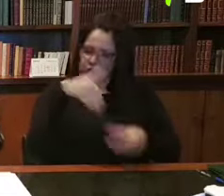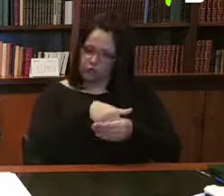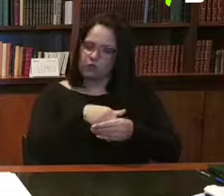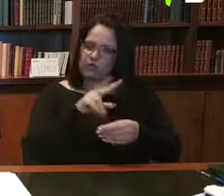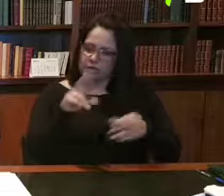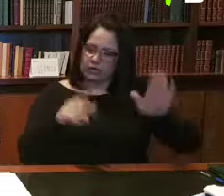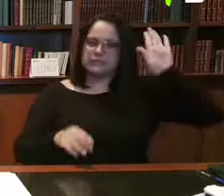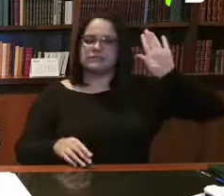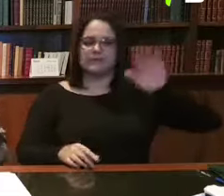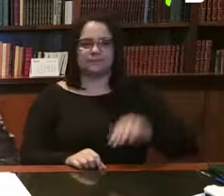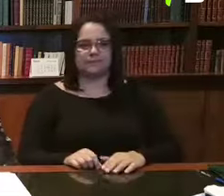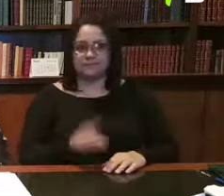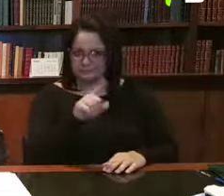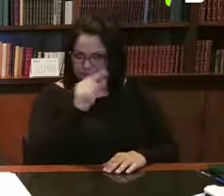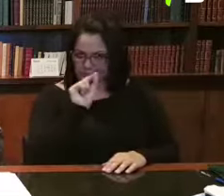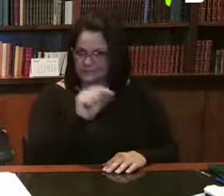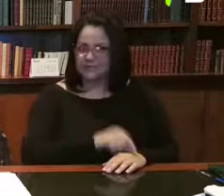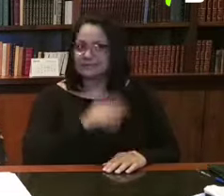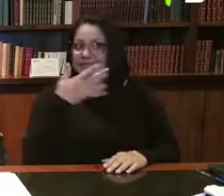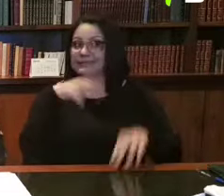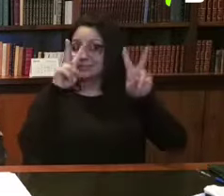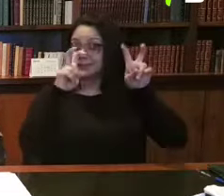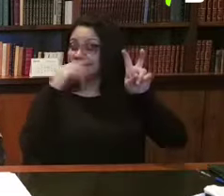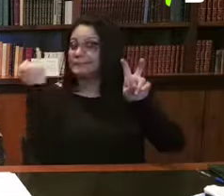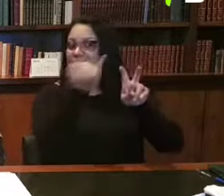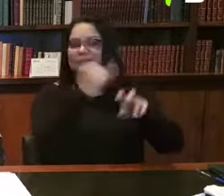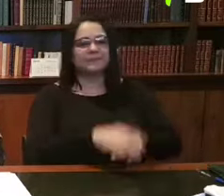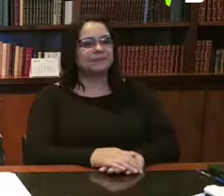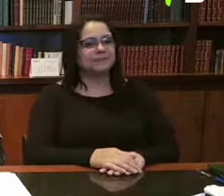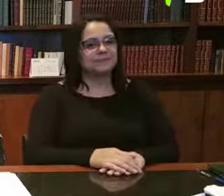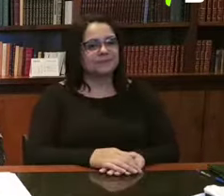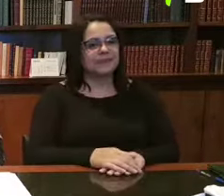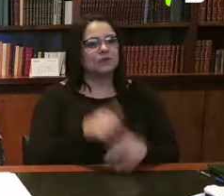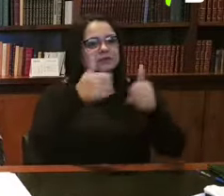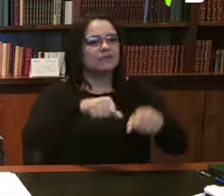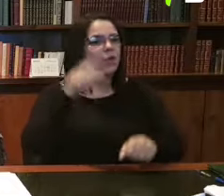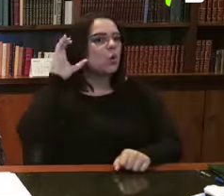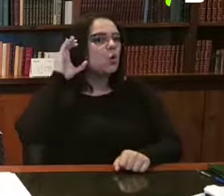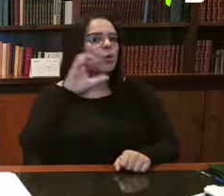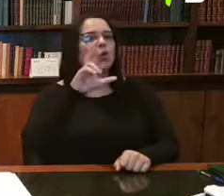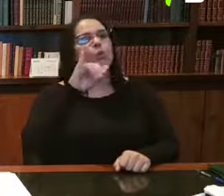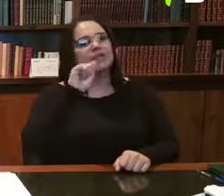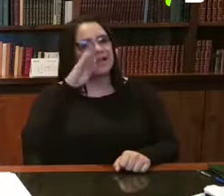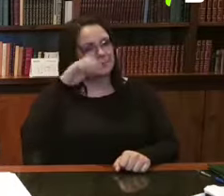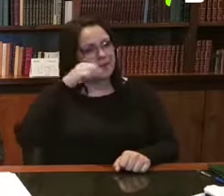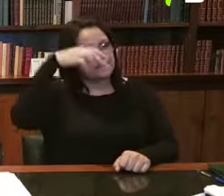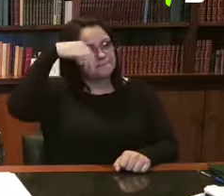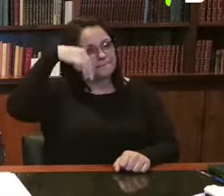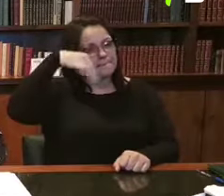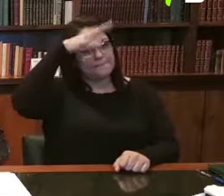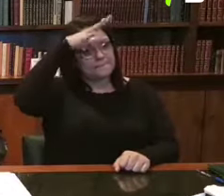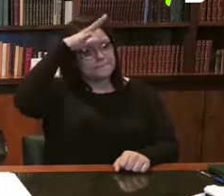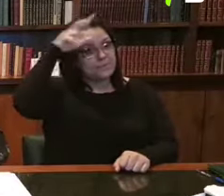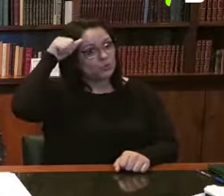mas olha só tem uma passagem fantástica sabe para tudo mano eu tava em cuiabá as peças são paulo